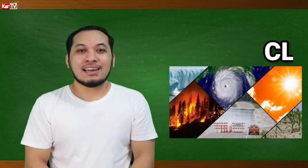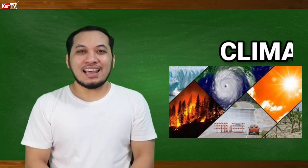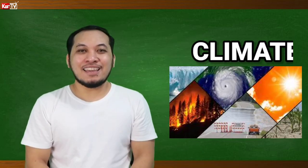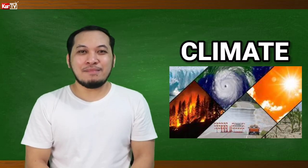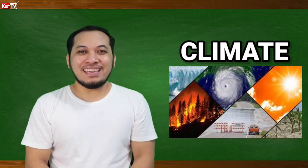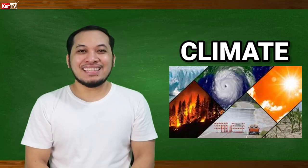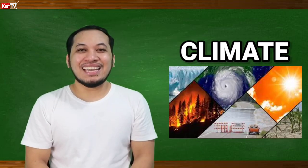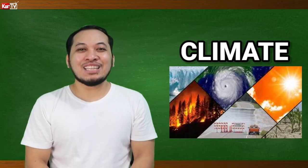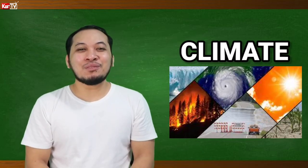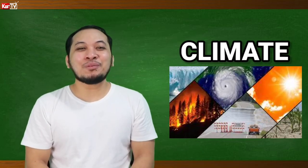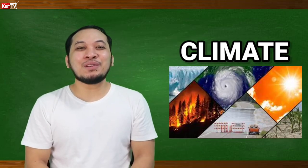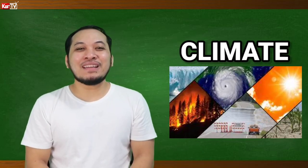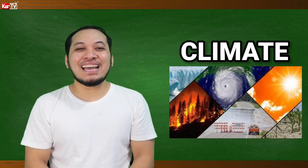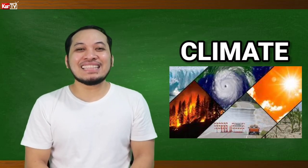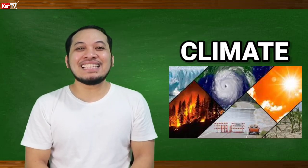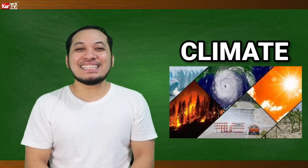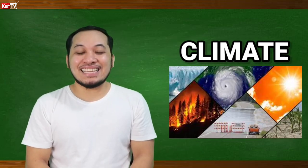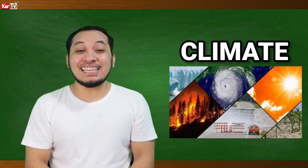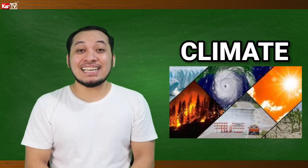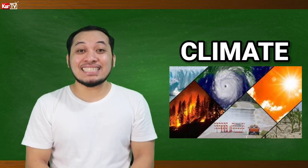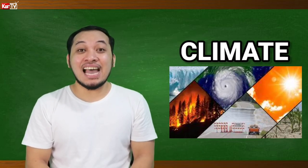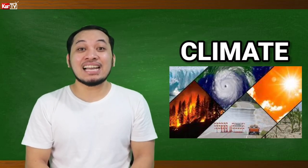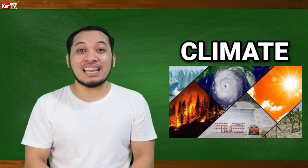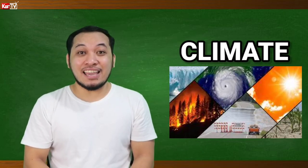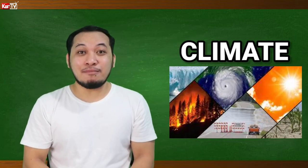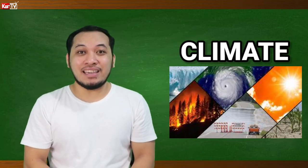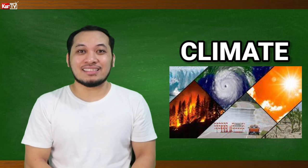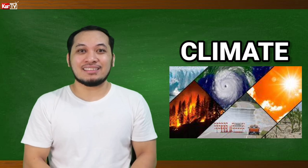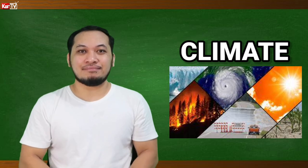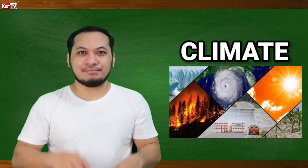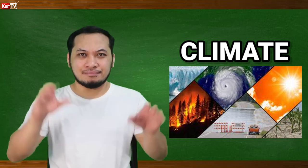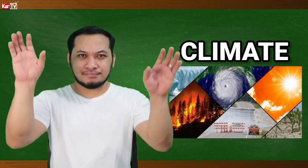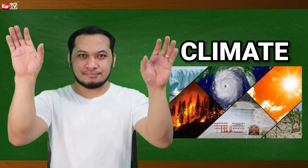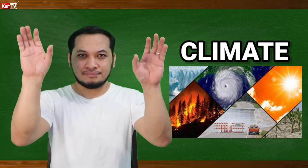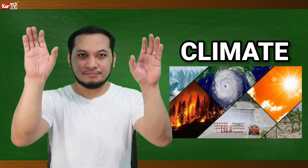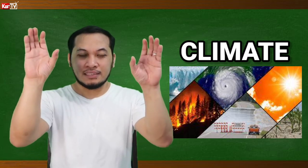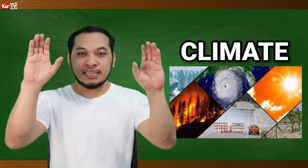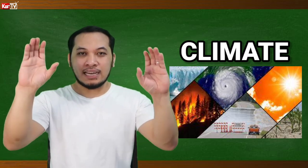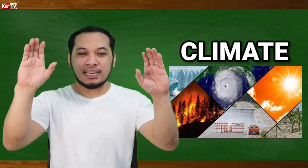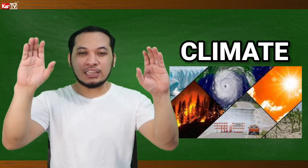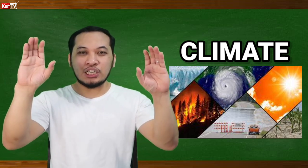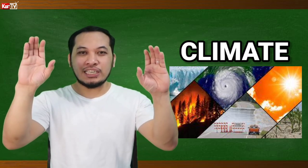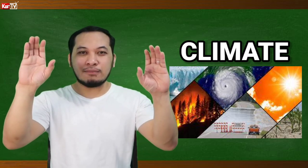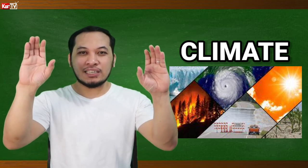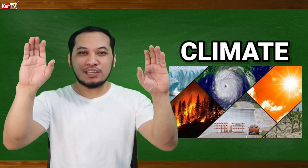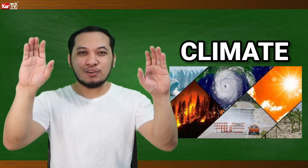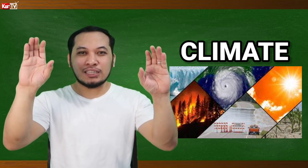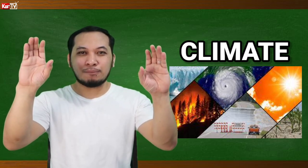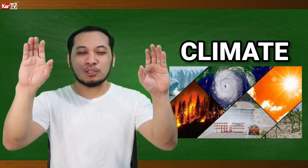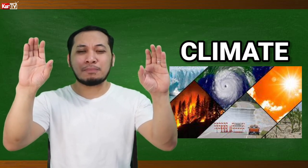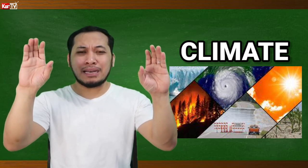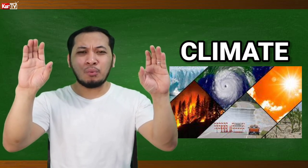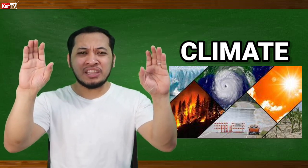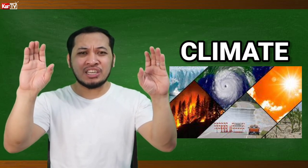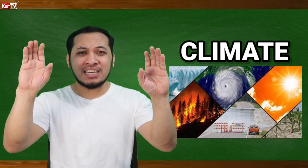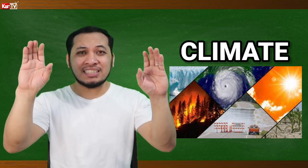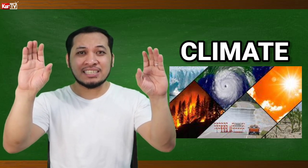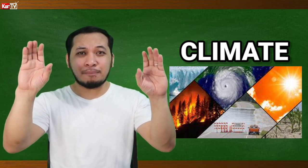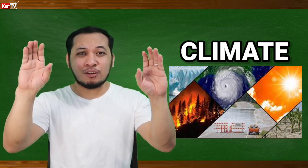climate ganito po naman natin isisenyas ang climate naka letter C naman kayo tapos parang weather lang din siya pero